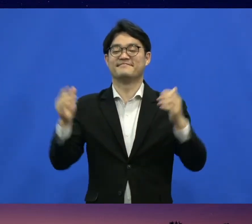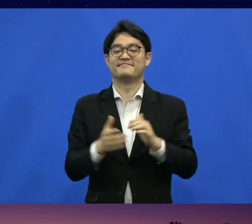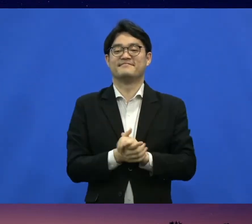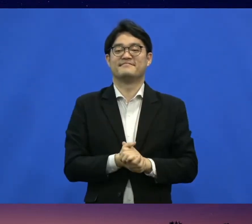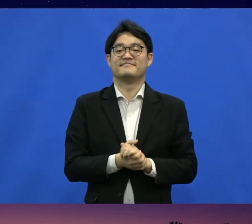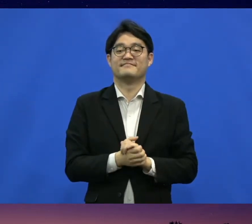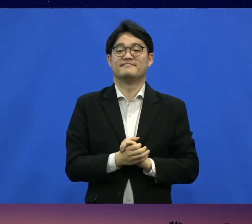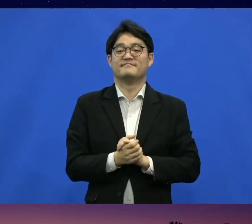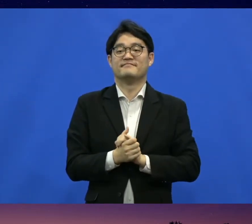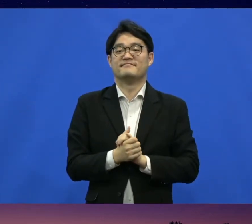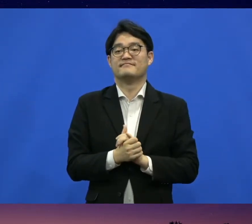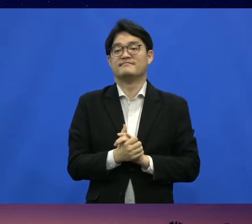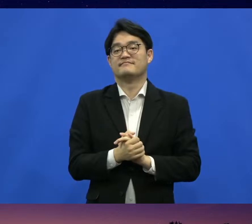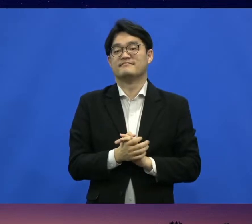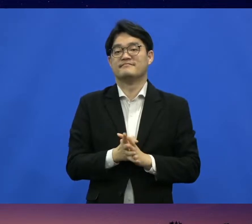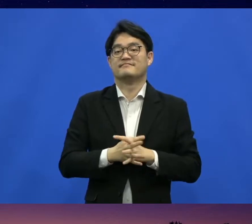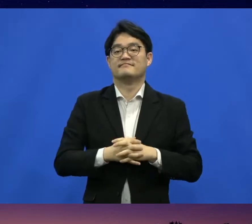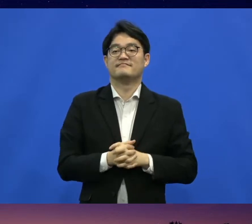네.